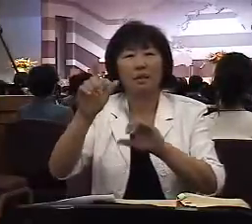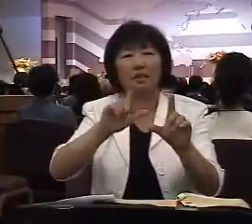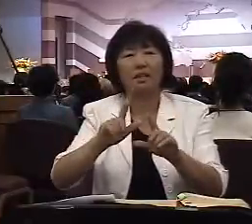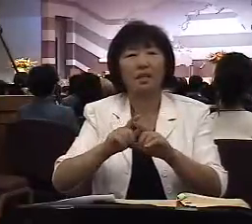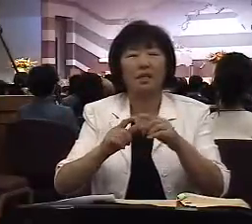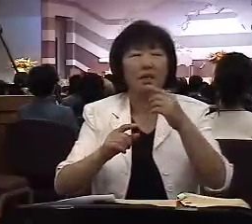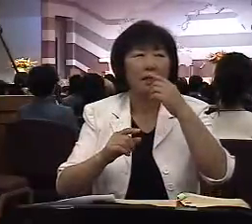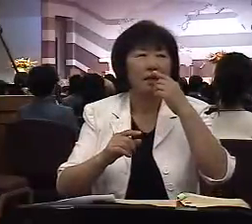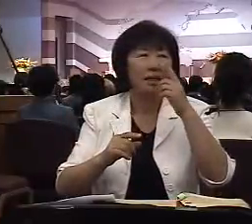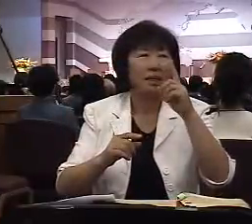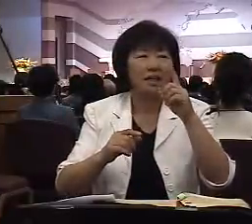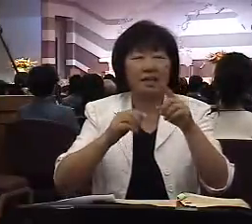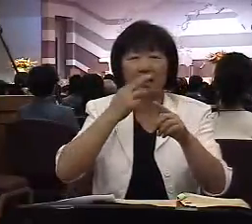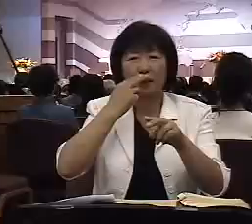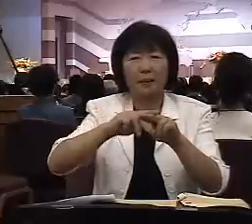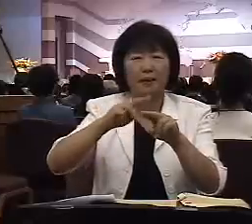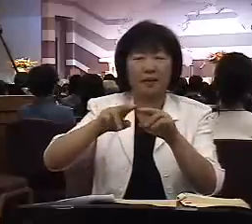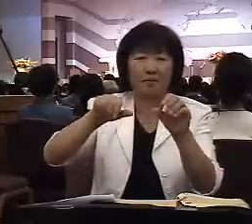있습니다.